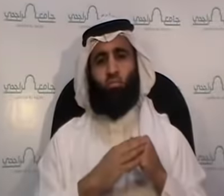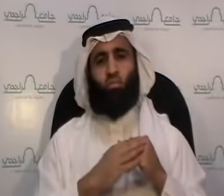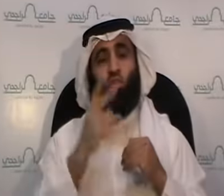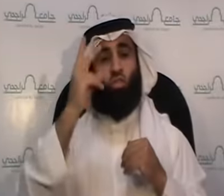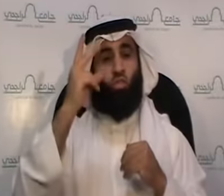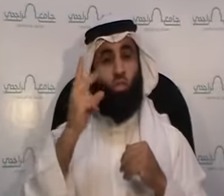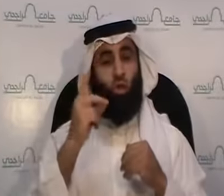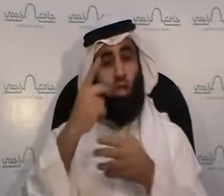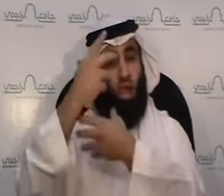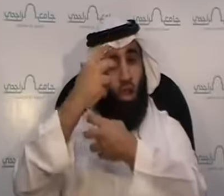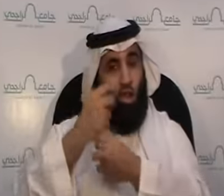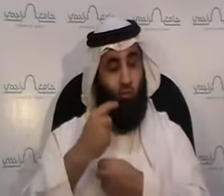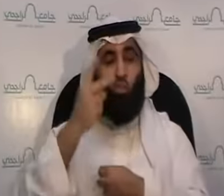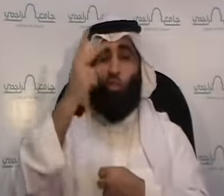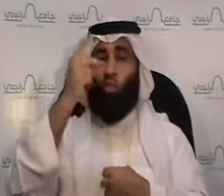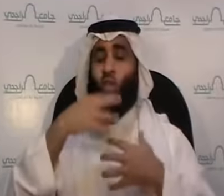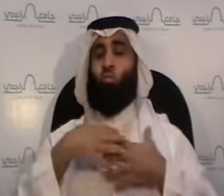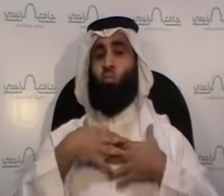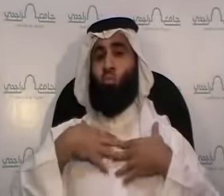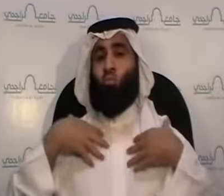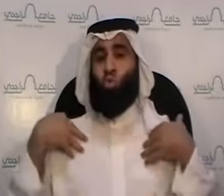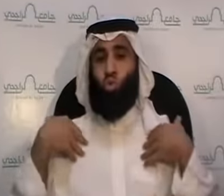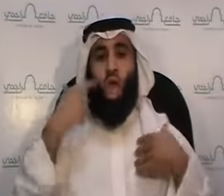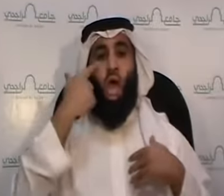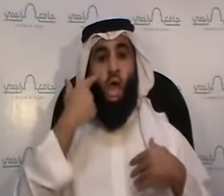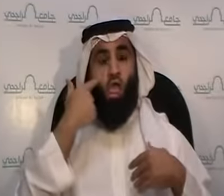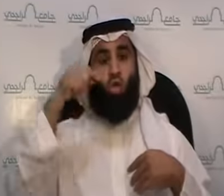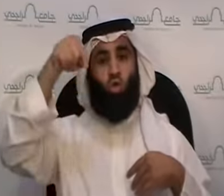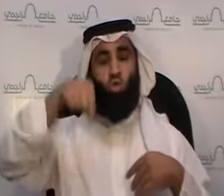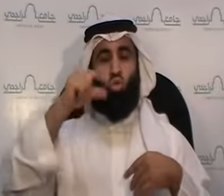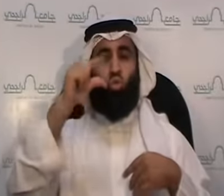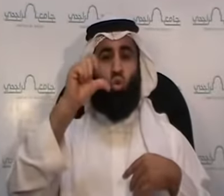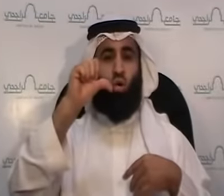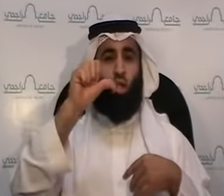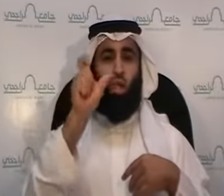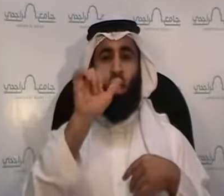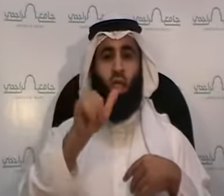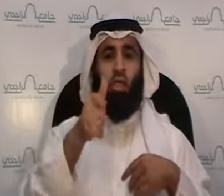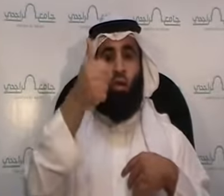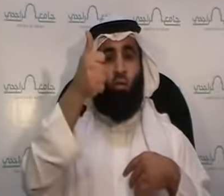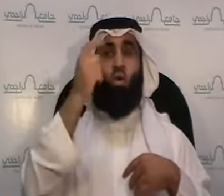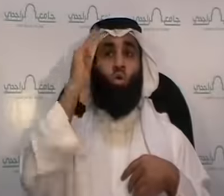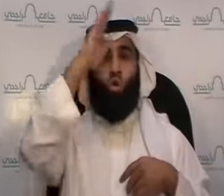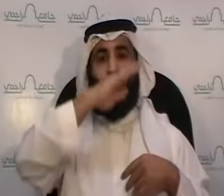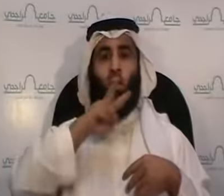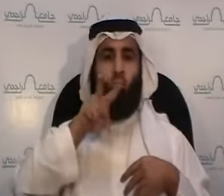وسعادته في الدنيا والآخرة. والناس حيال تلك